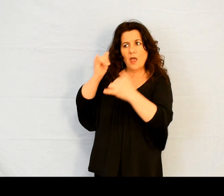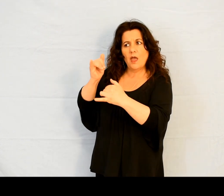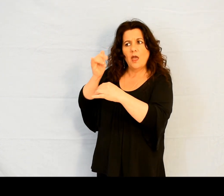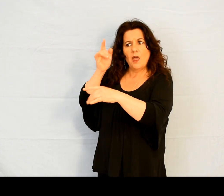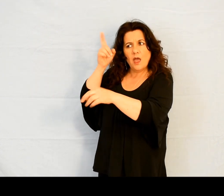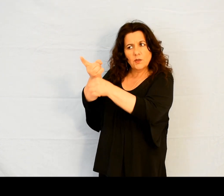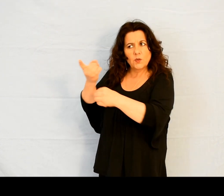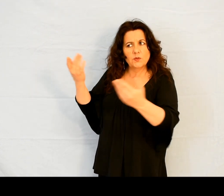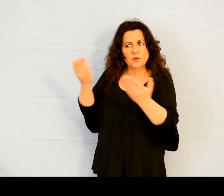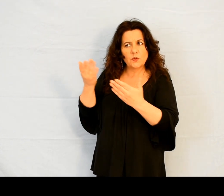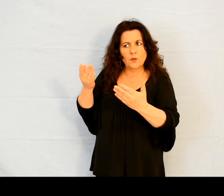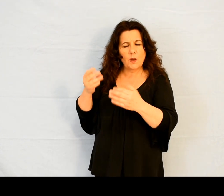homme. »